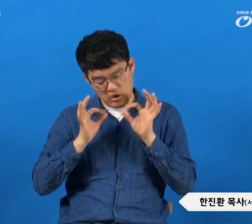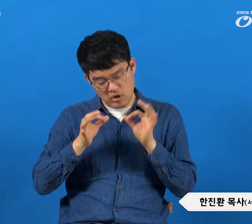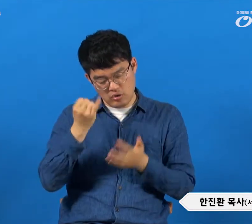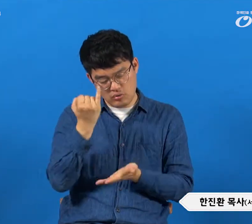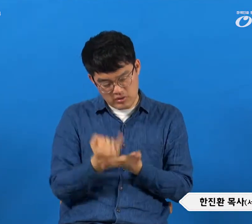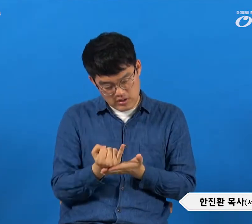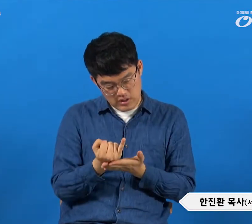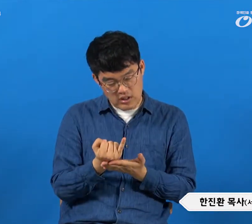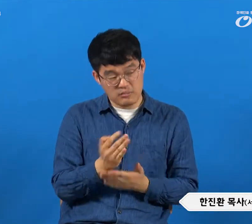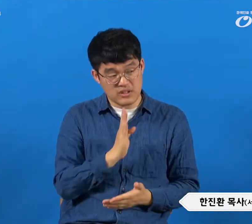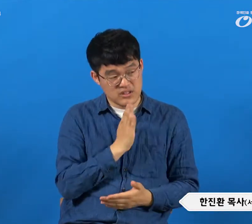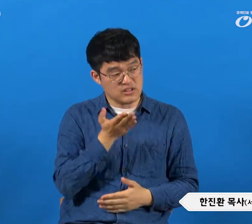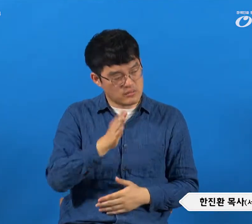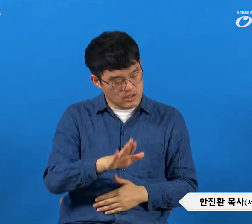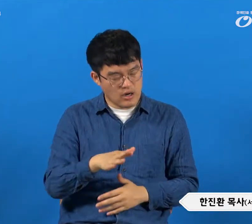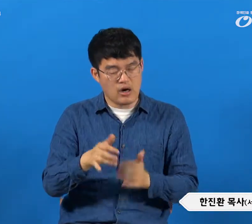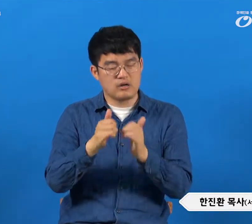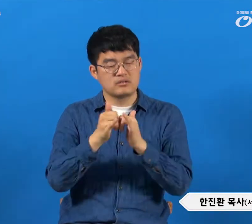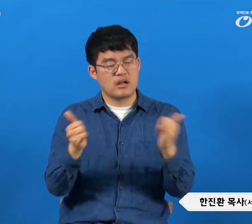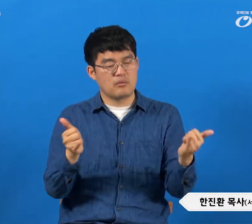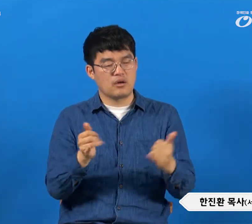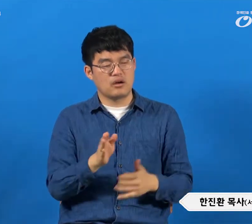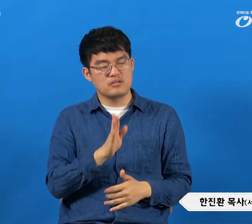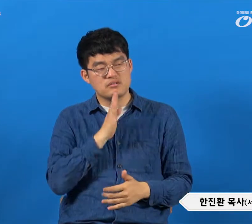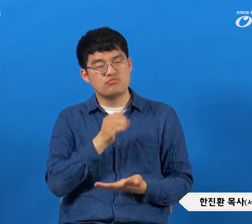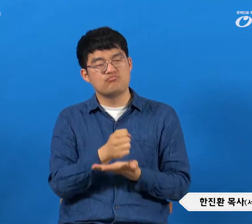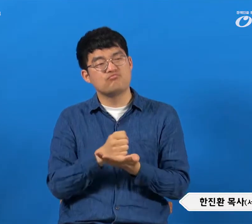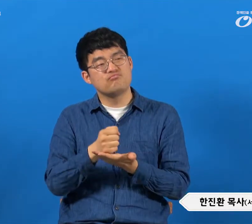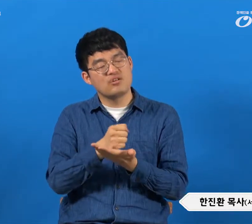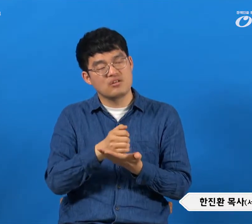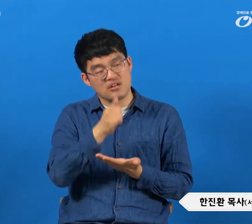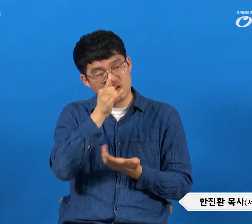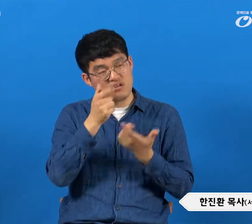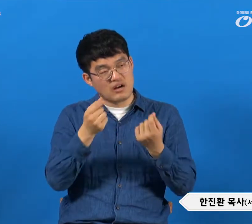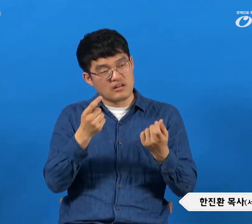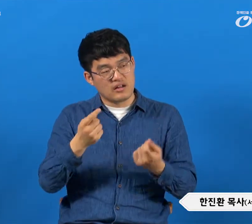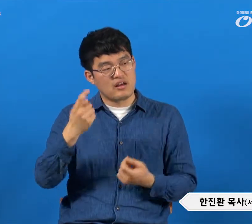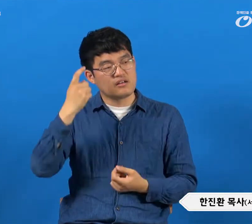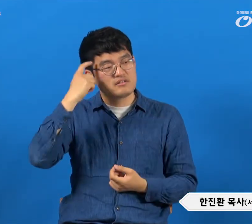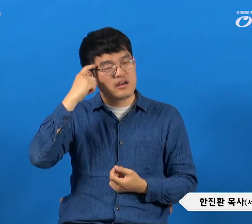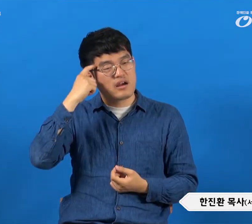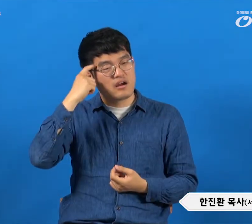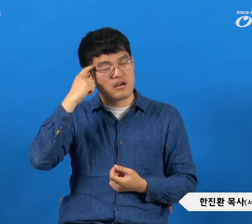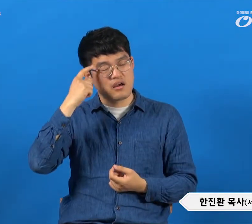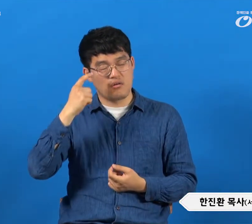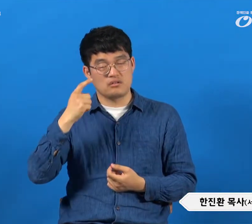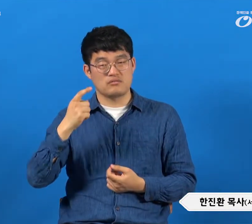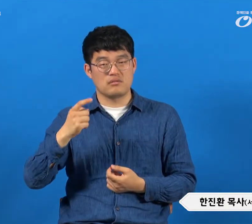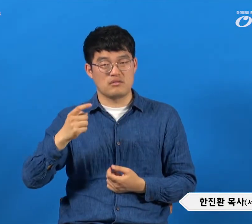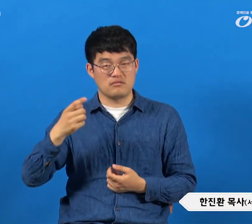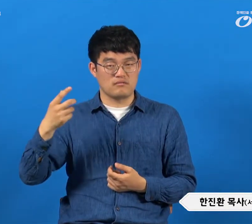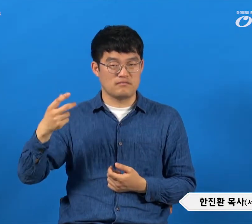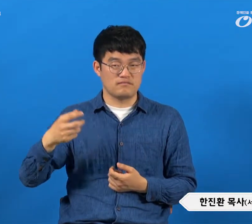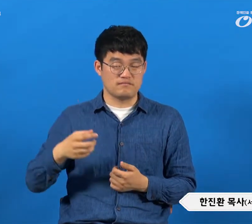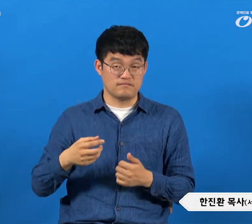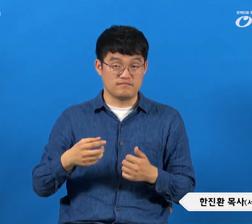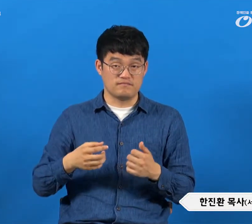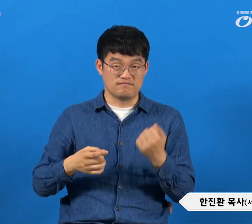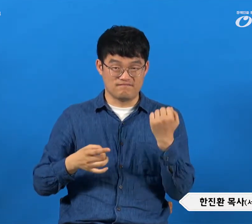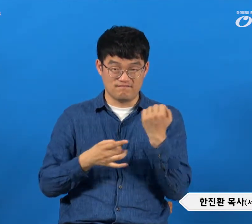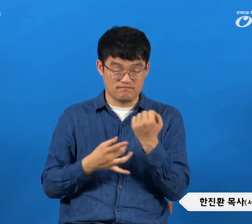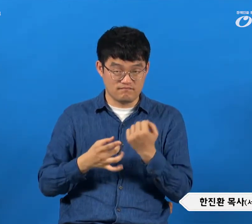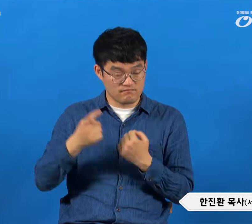여전도사지만은 사람에게는 뭔가 운명이라는 것이 있는 것 같아 하는 생각을 떨쳐버리지 못한다는 것입니다.